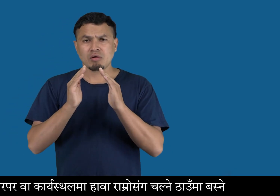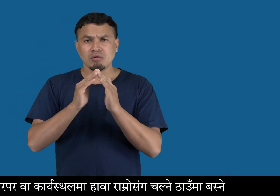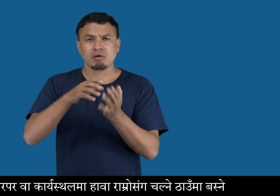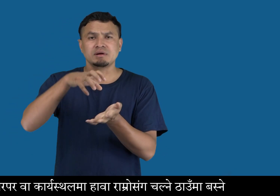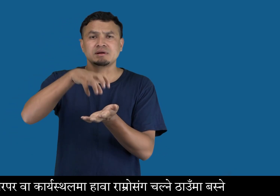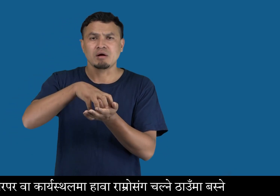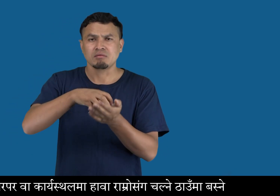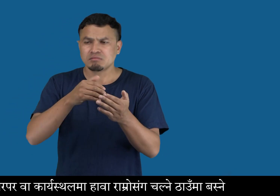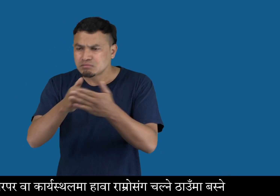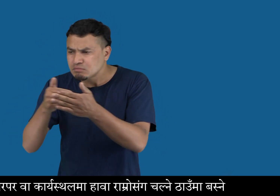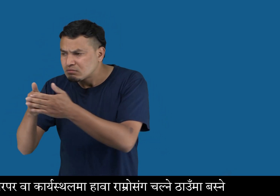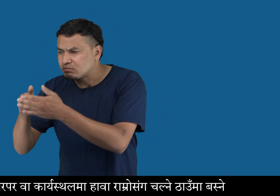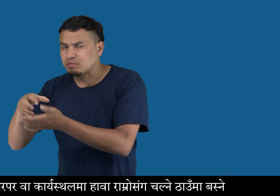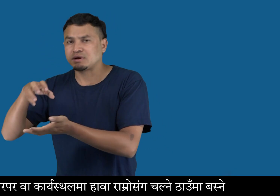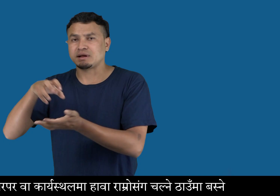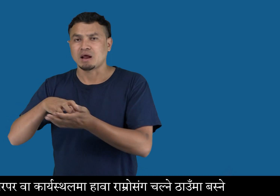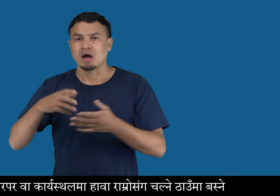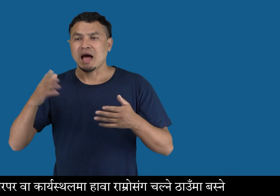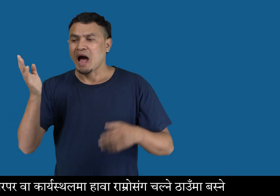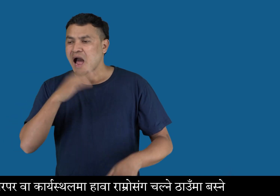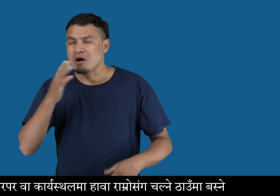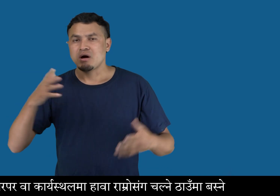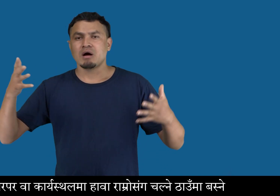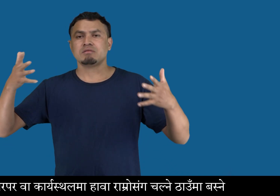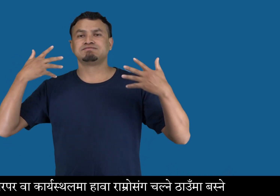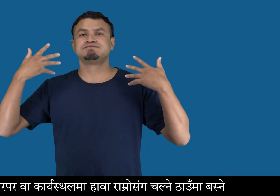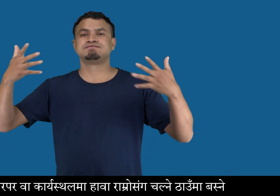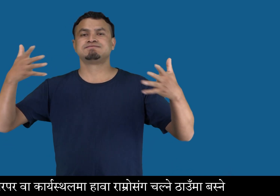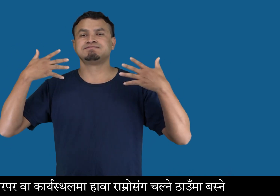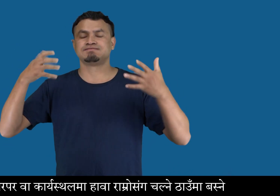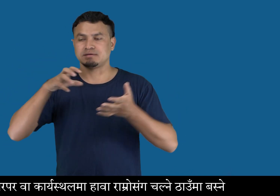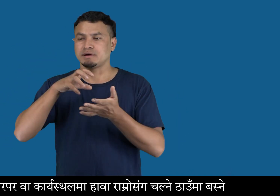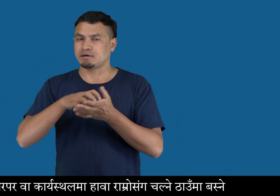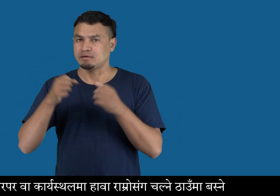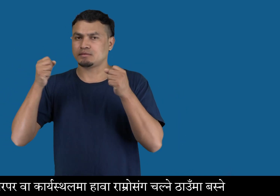घर वरपर वा कार्यस्थलमा हावा राम्रोसँग चल्ने ठाउँमा बस्ने,